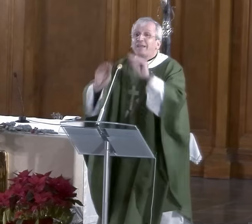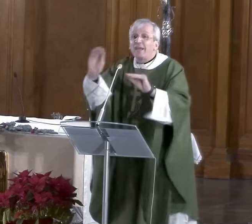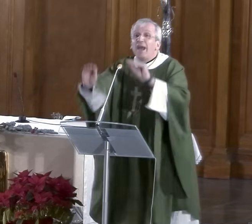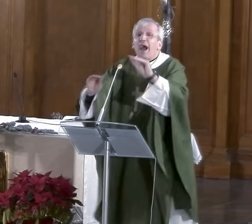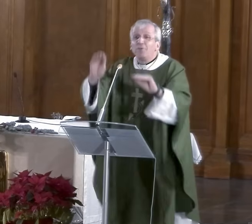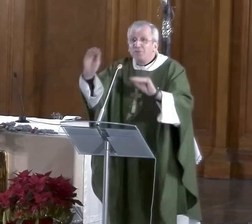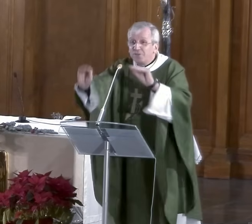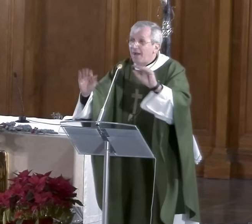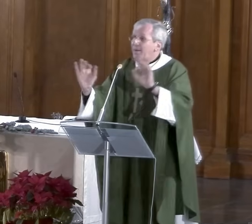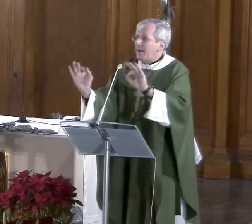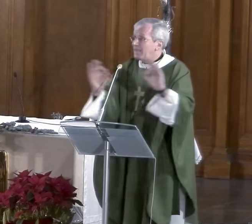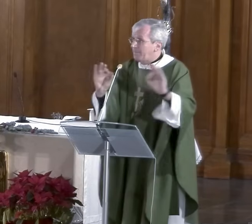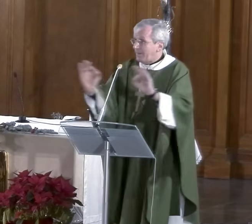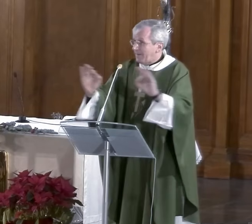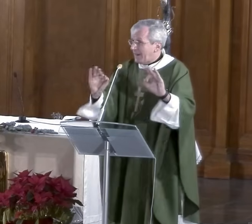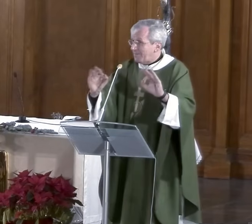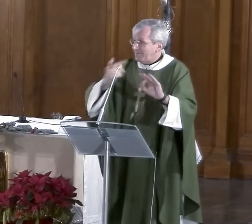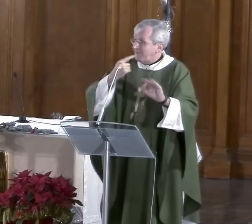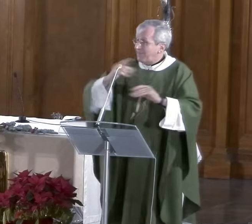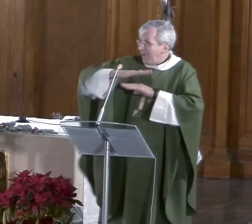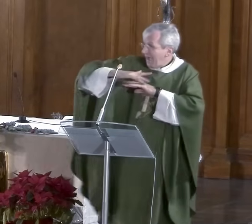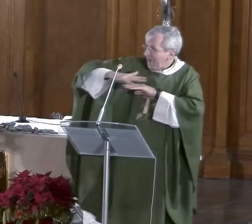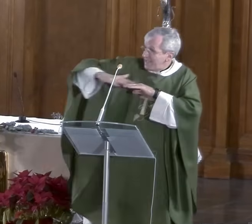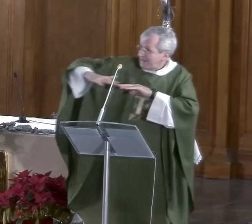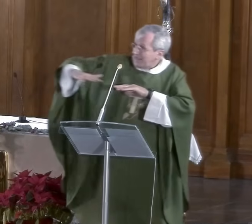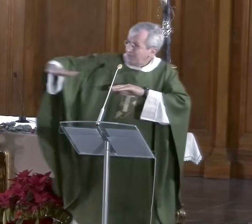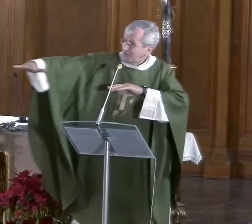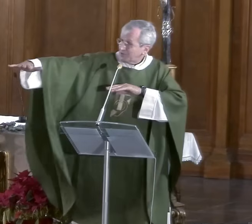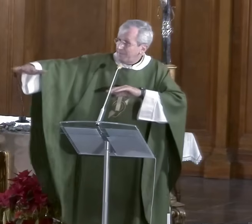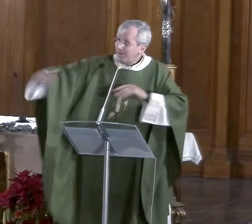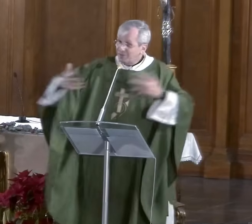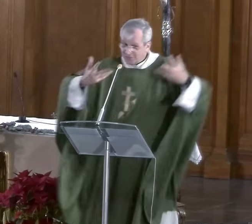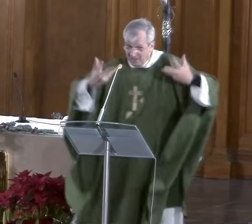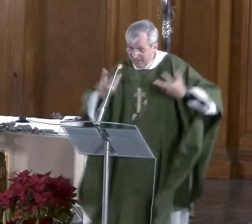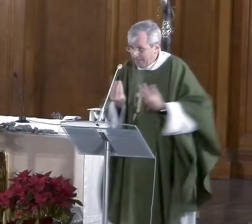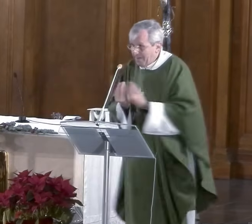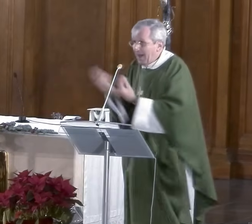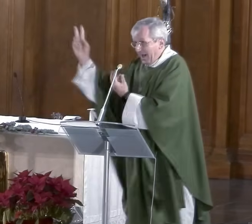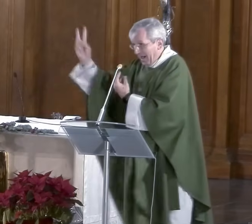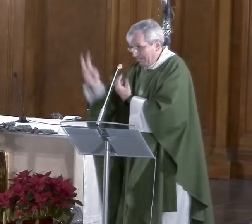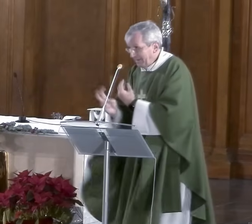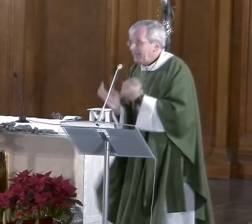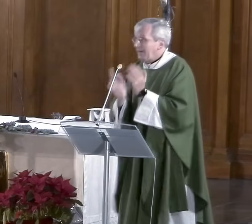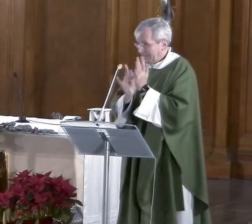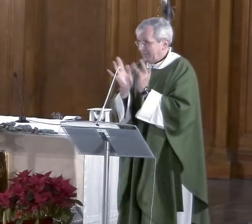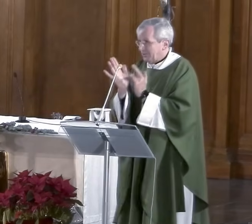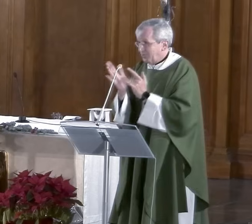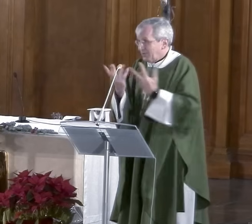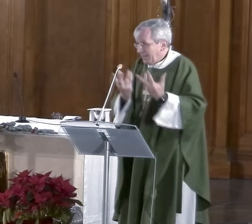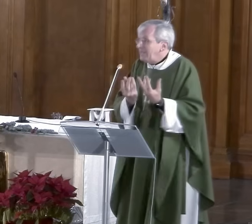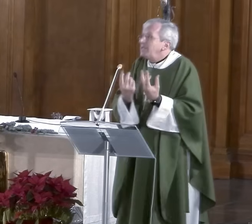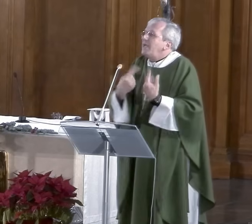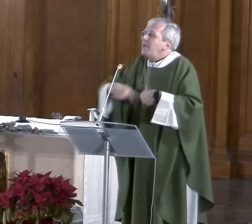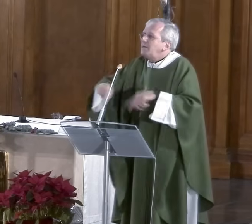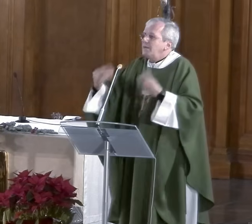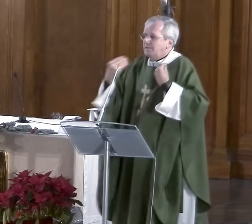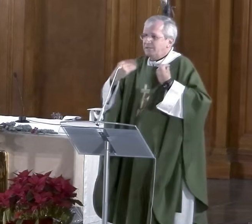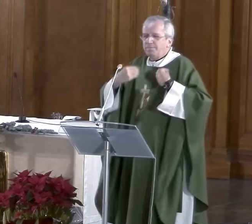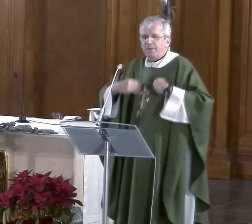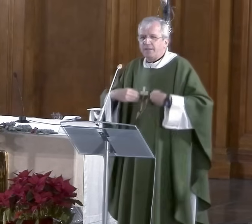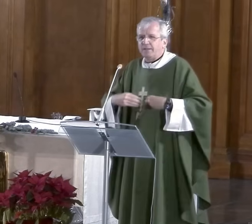el que anunciaba y preparaba y decía: allanad los caminos, que va a venir Jesús. Y